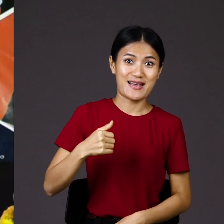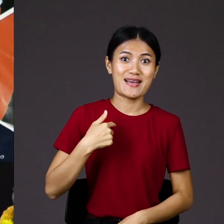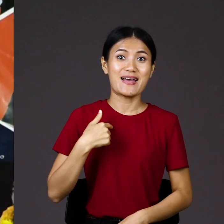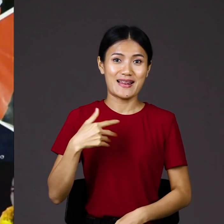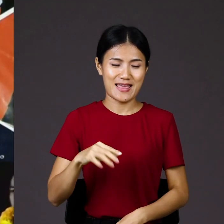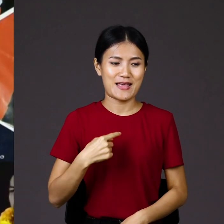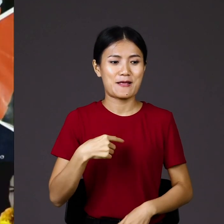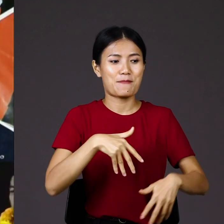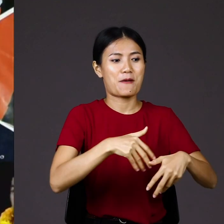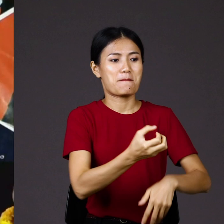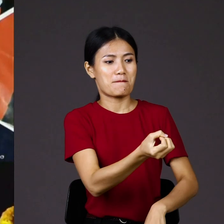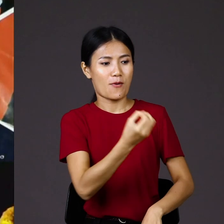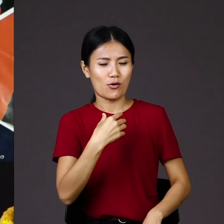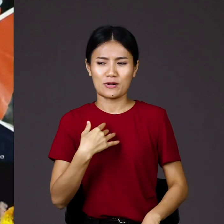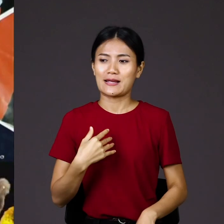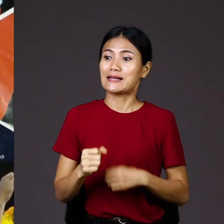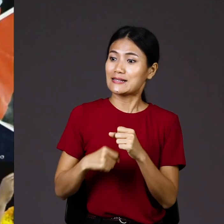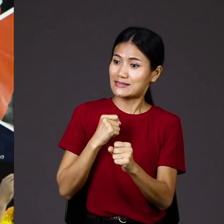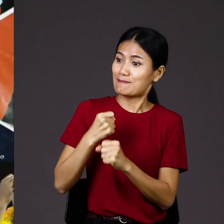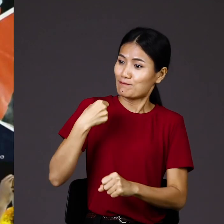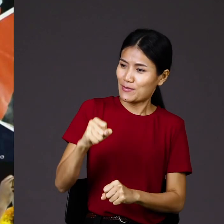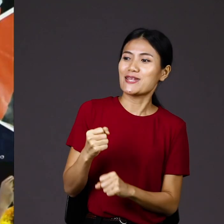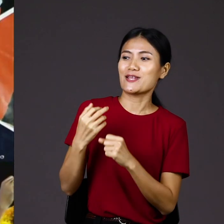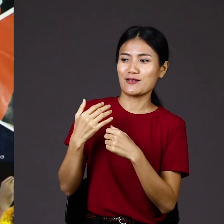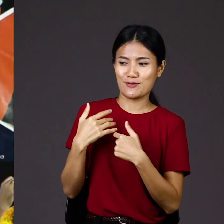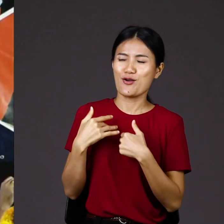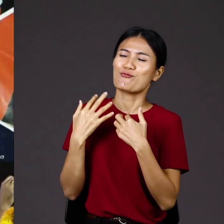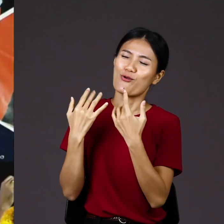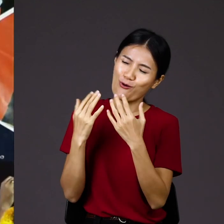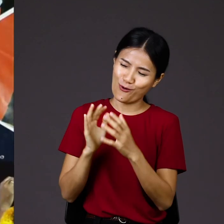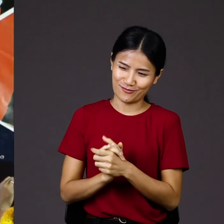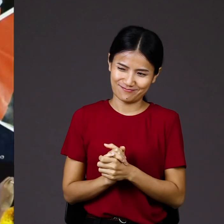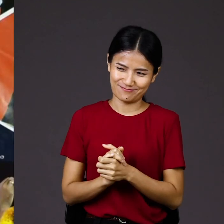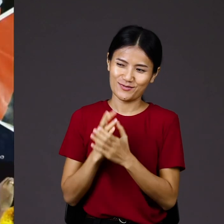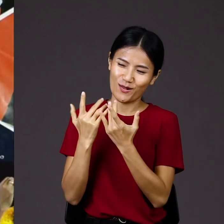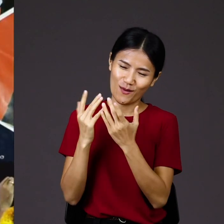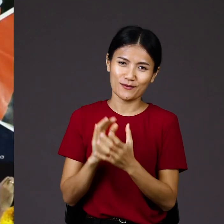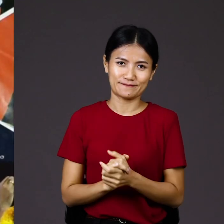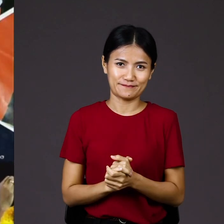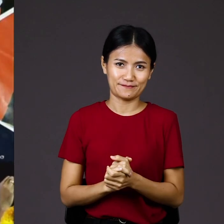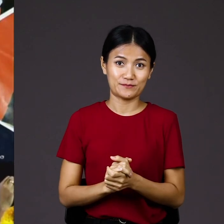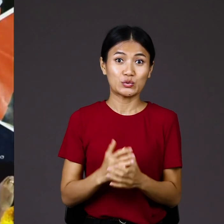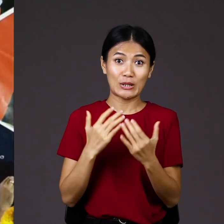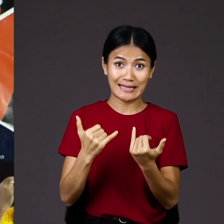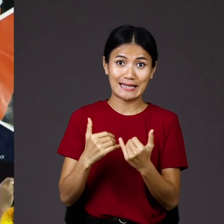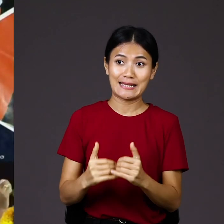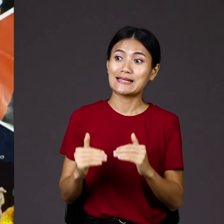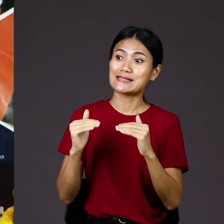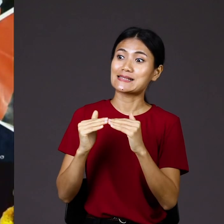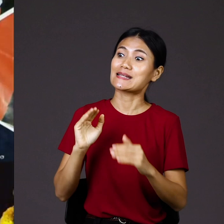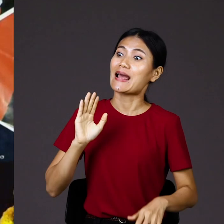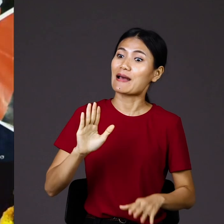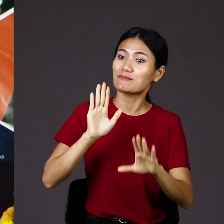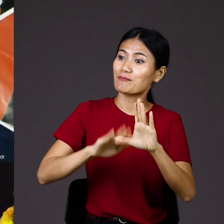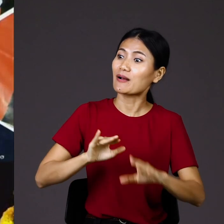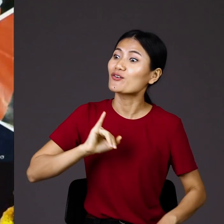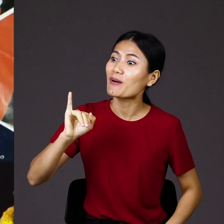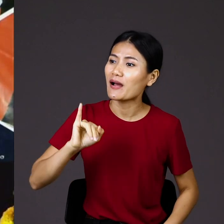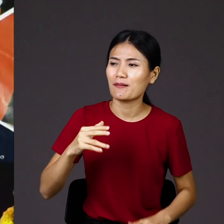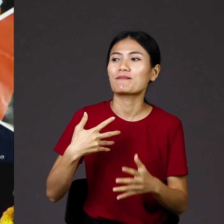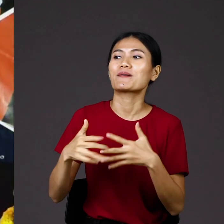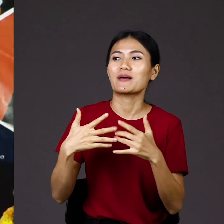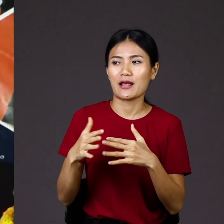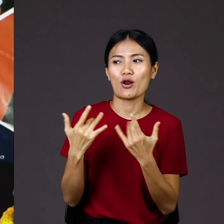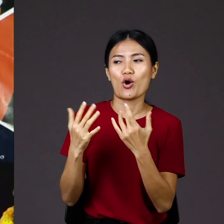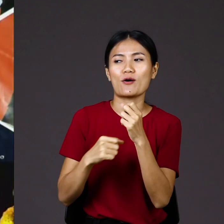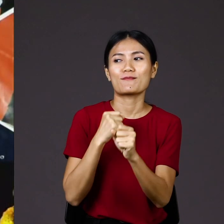ข้ามาก็เจอทันทีบอกว่าอีก10ปีก็จะรออีก10ปีก็จะรอตอนนี้ยังถูกตัดสิทธิ์